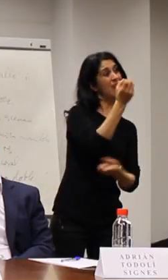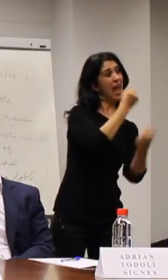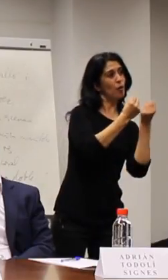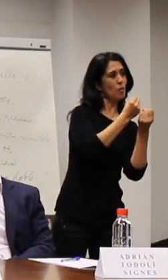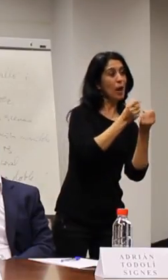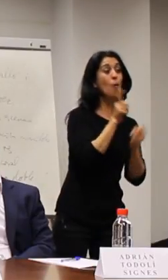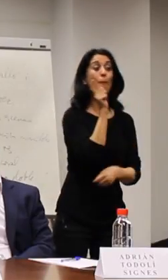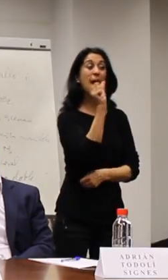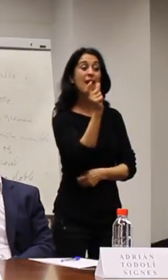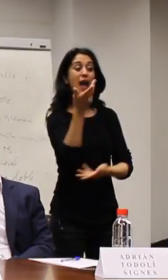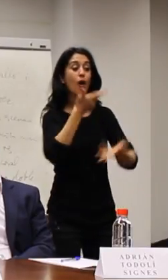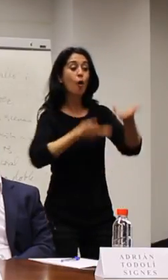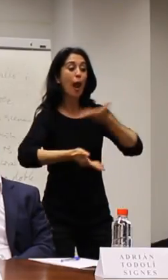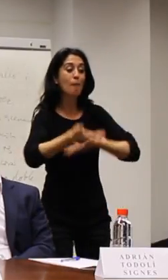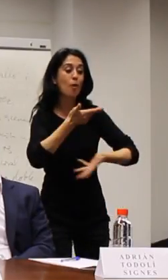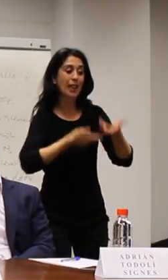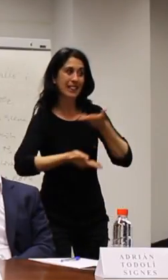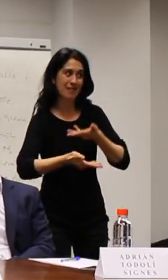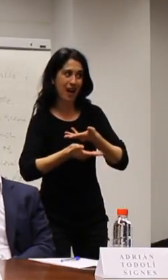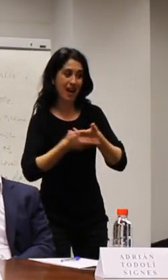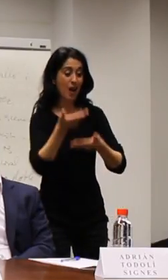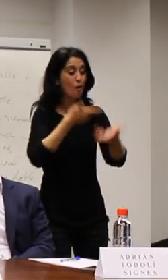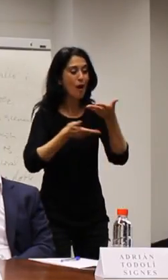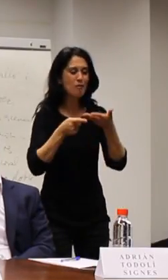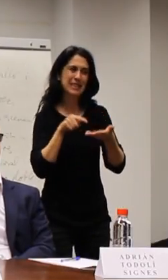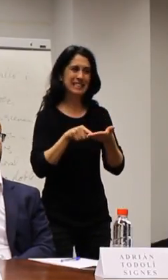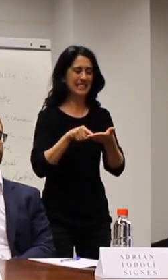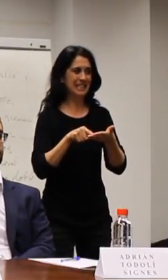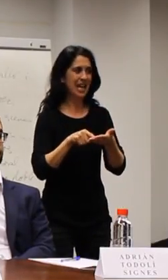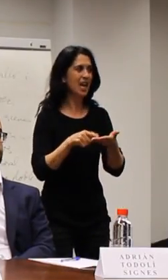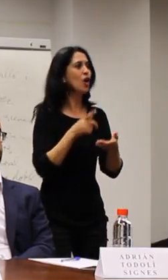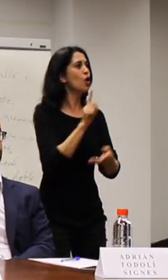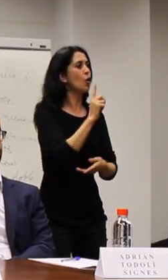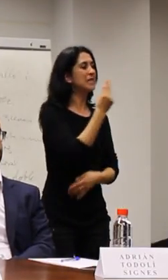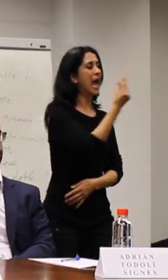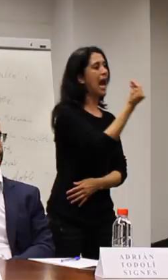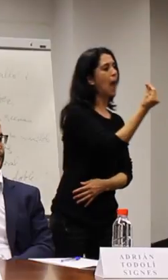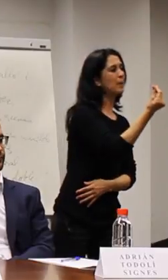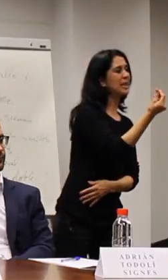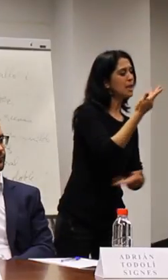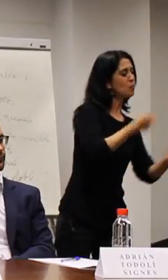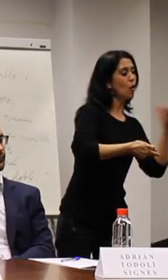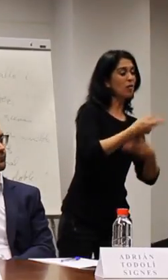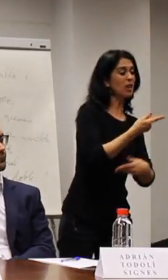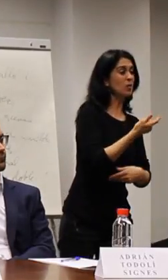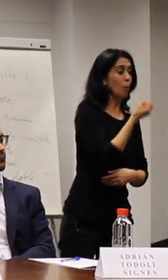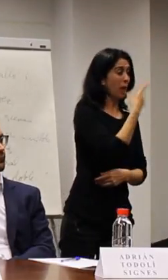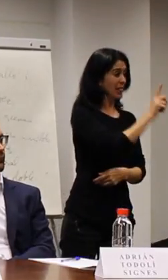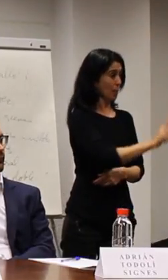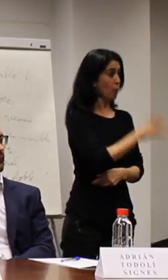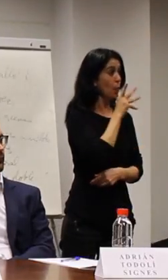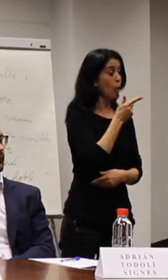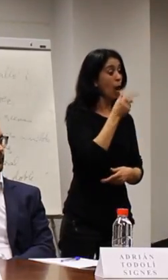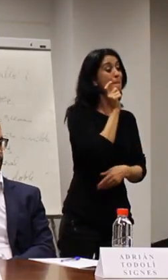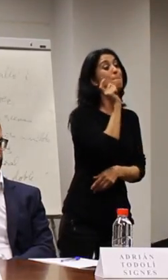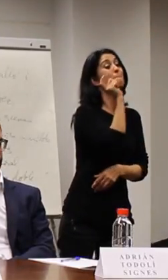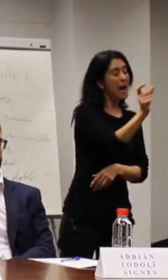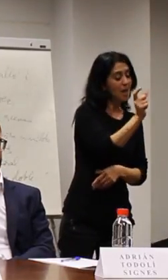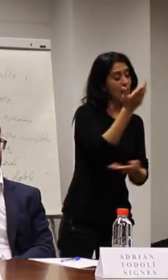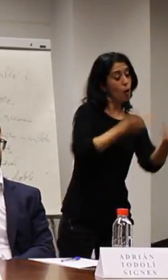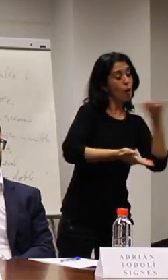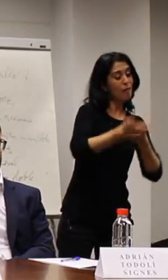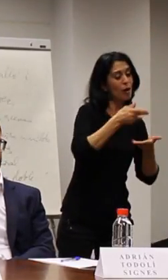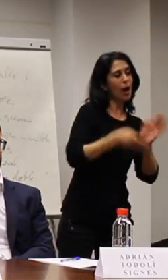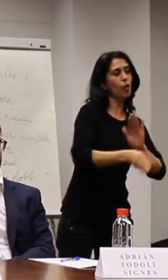Entonces no es capitalismo colaborativo, sigue estando el término economía ahí. Entonces muchas veces lo que sucede es que claro,